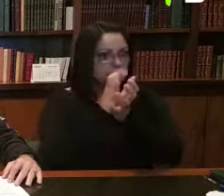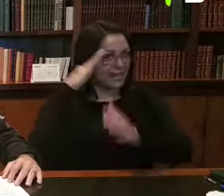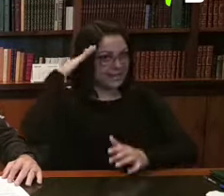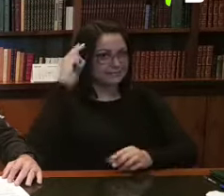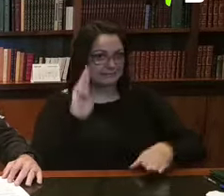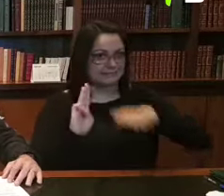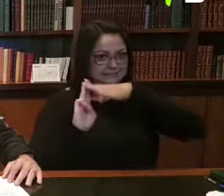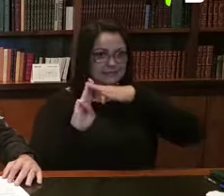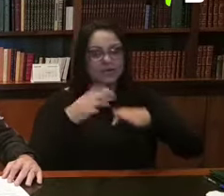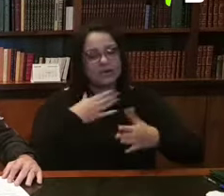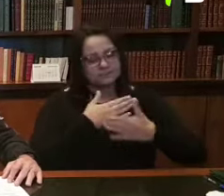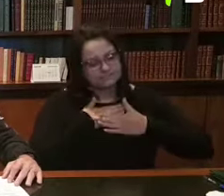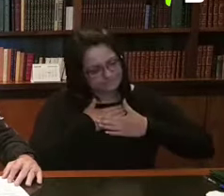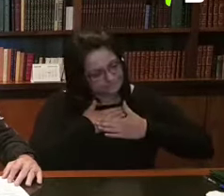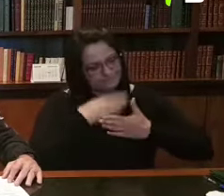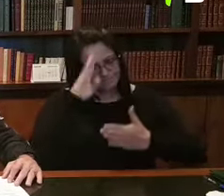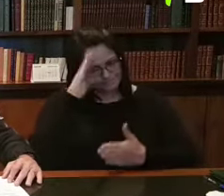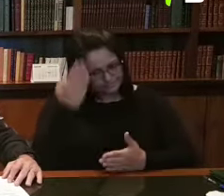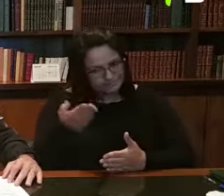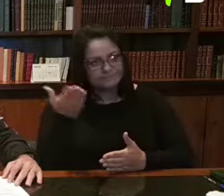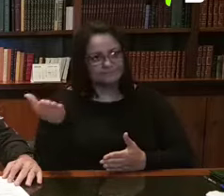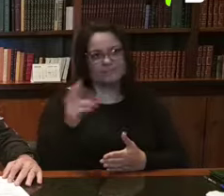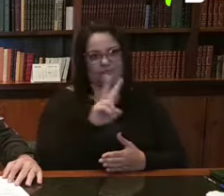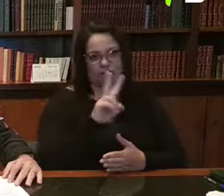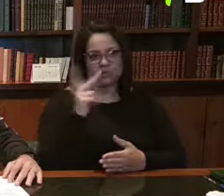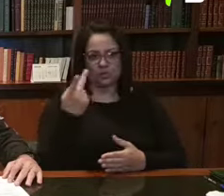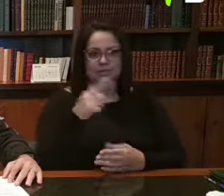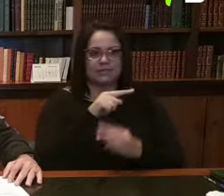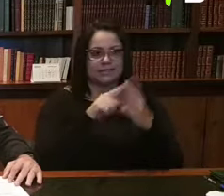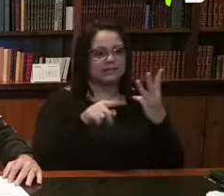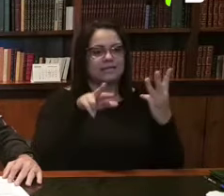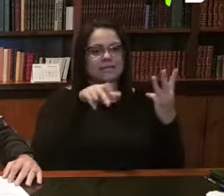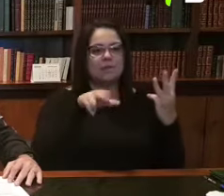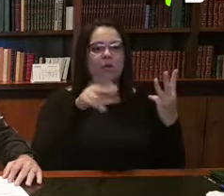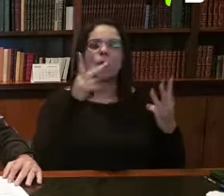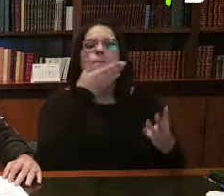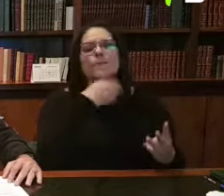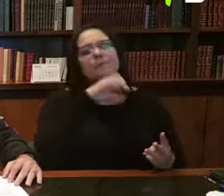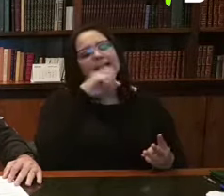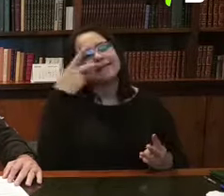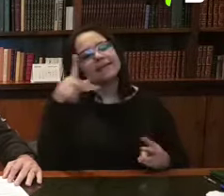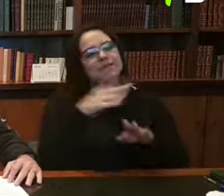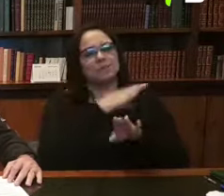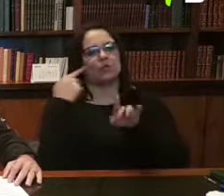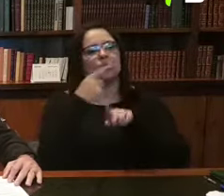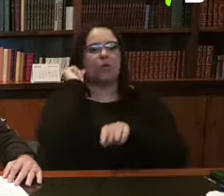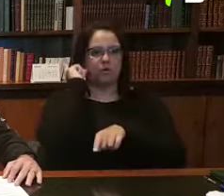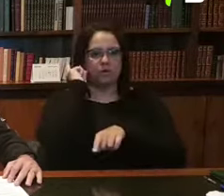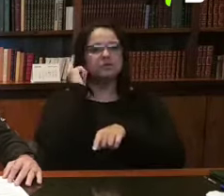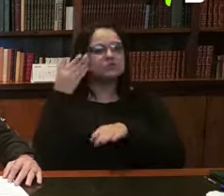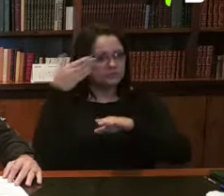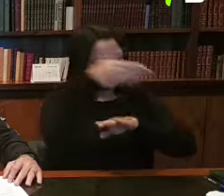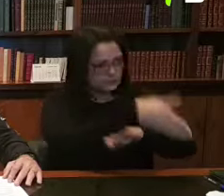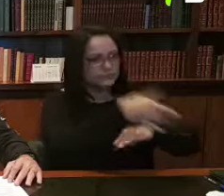a minha solidariedade a ele achou os dois aos seus outros dois irmãos pelo passamento no teu pai no dia de ontem né fomos hoje no